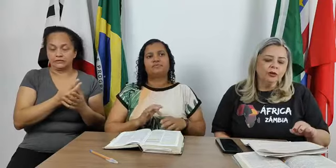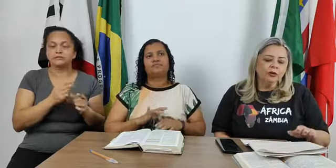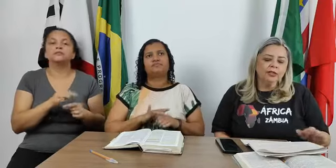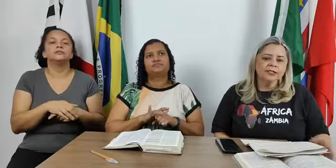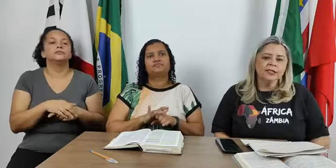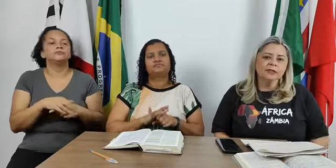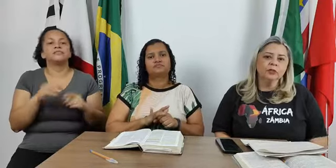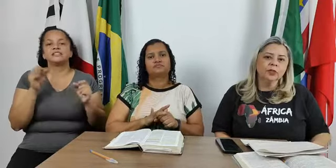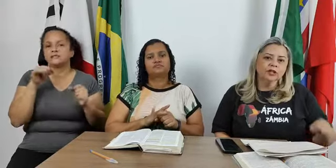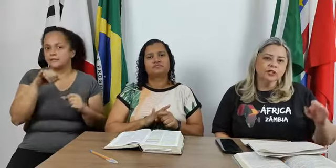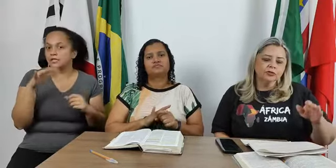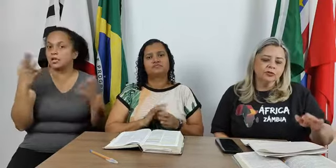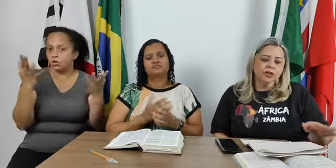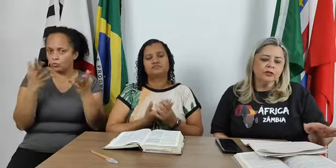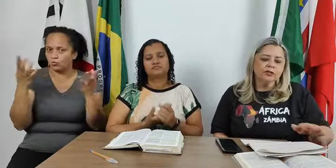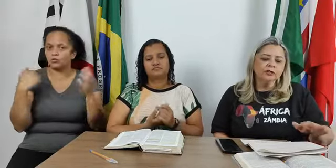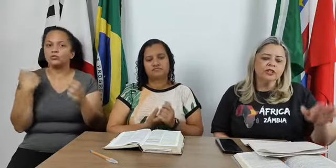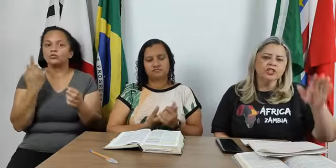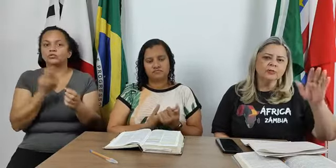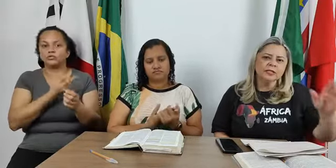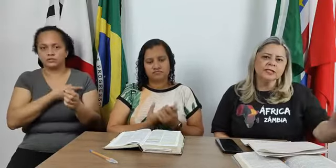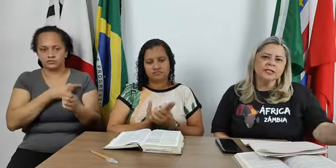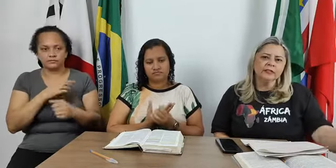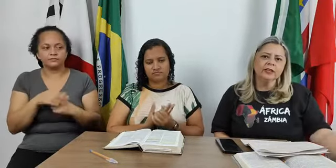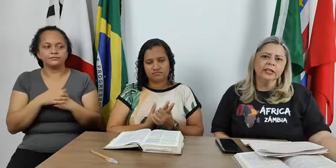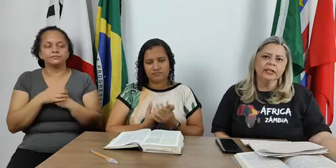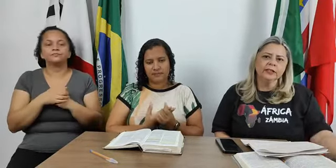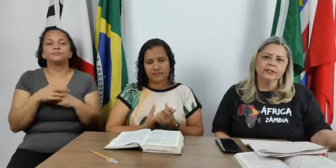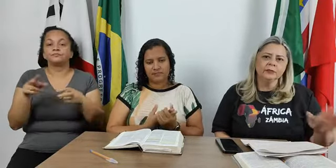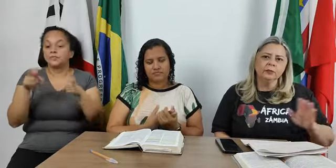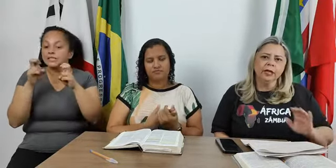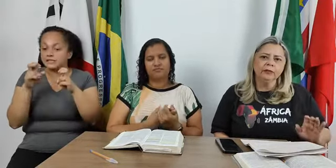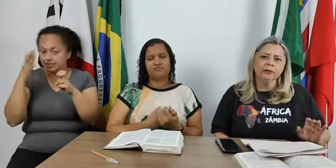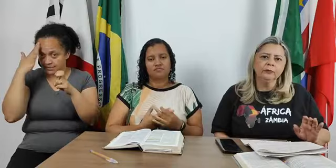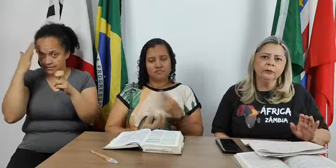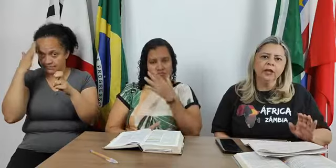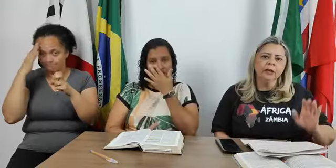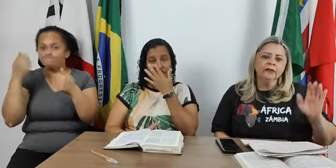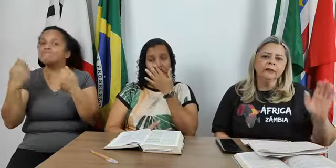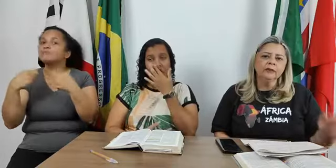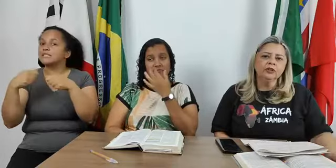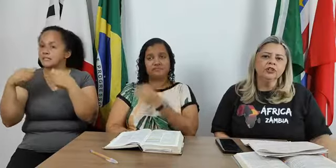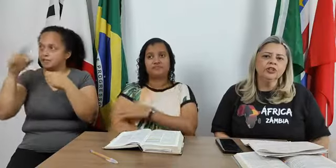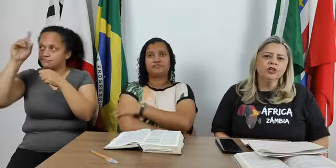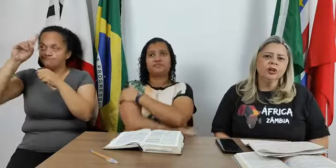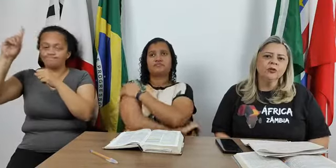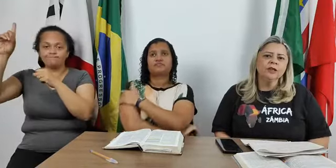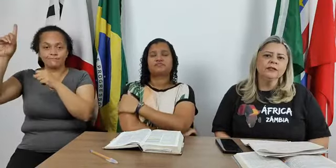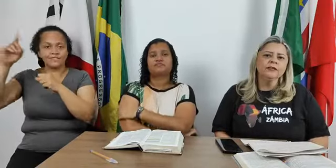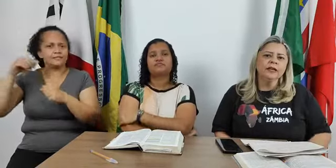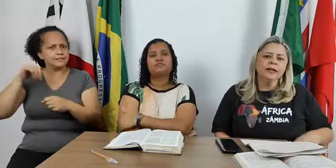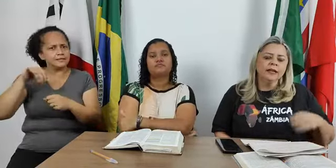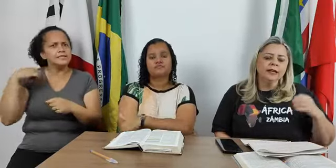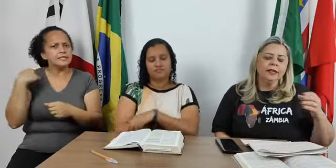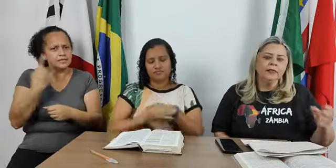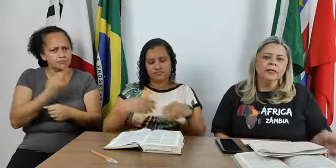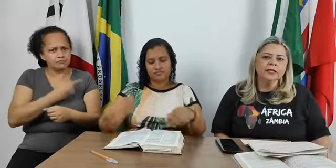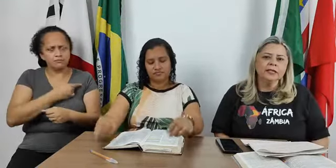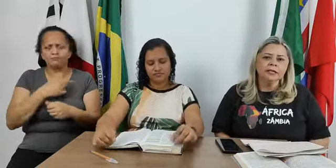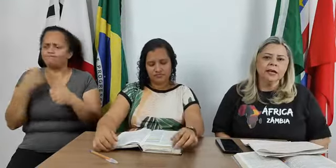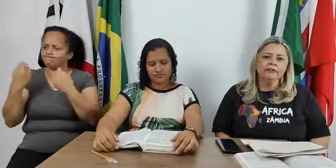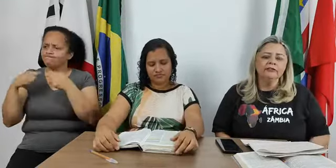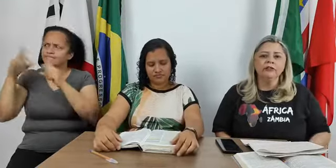gente reconhecer, porque Jesus reconheceu que a gente precisava dele nesse momento, se hoje a gente reconhecer e